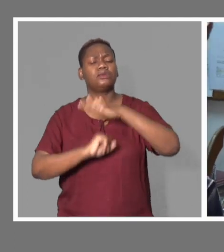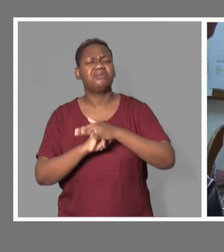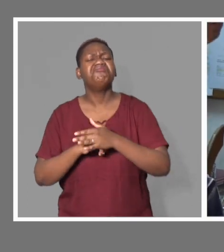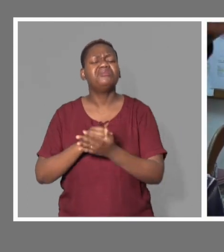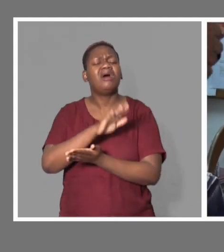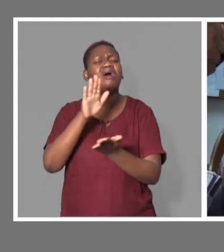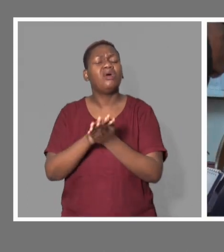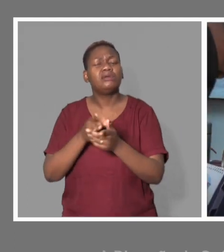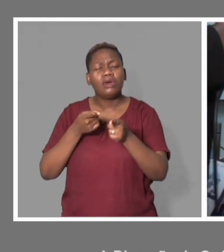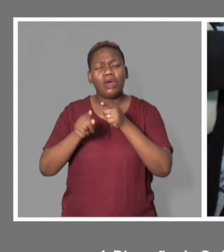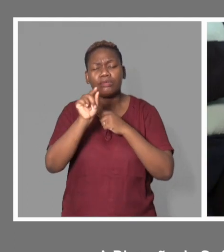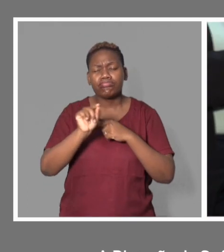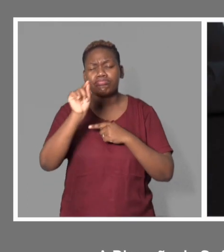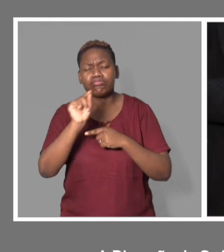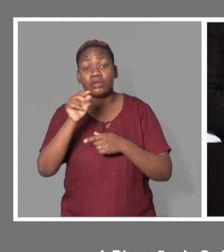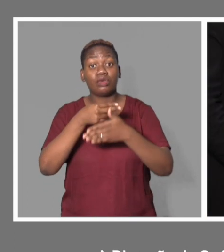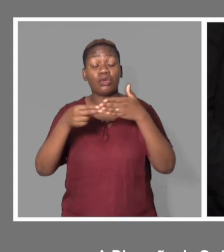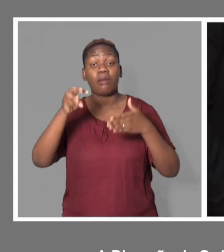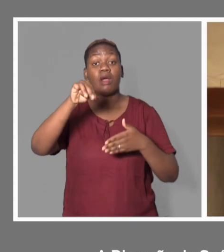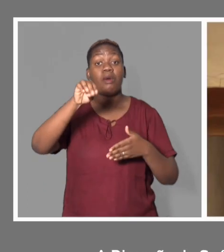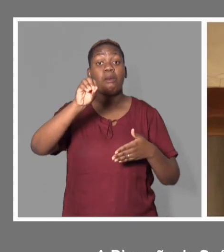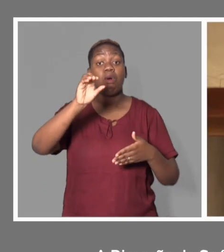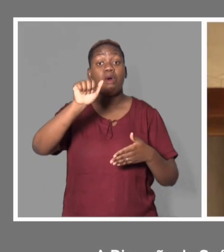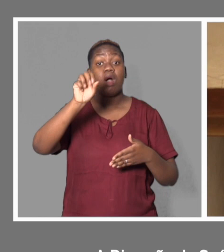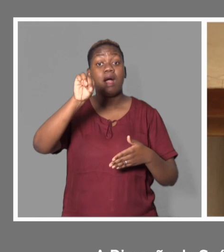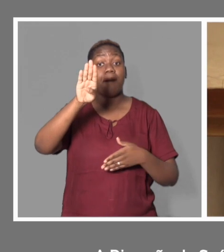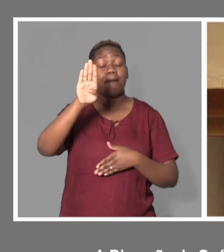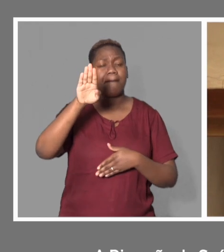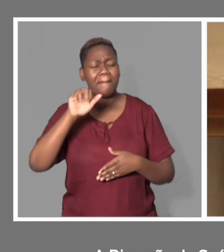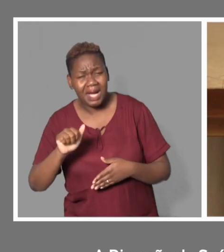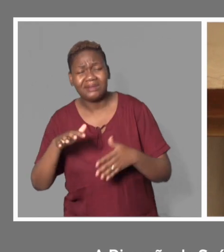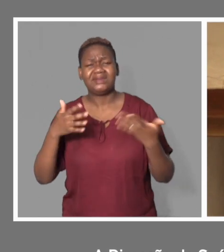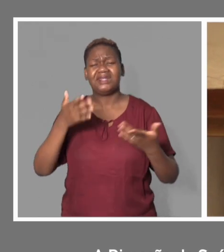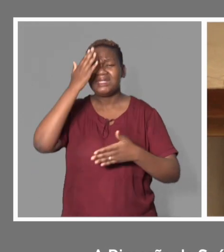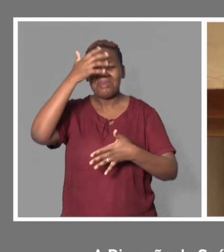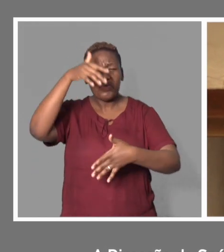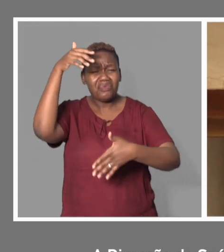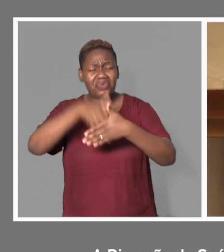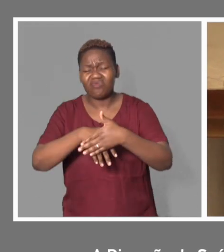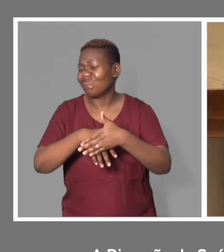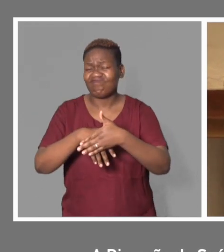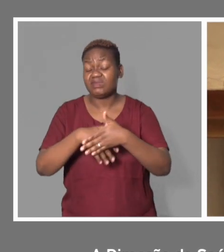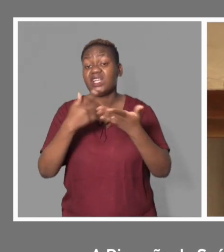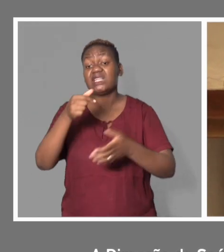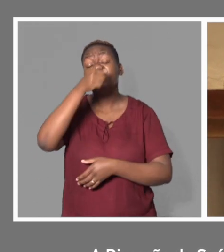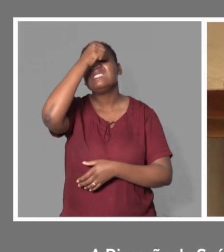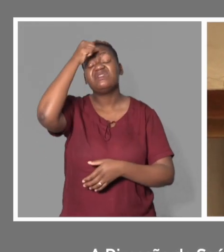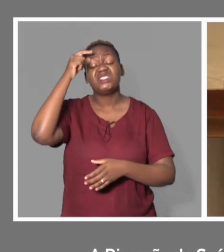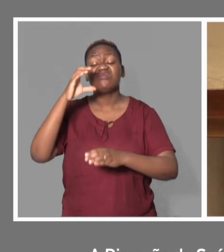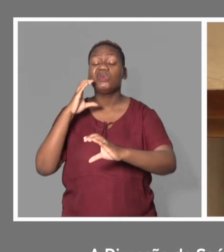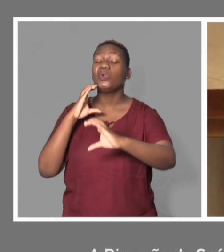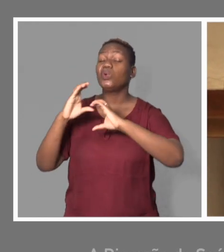A Direção de Saúde de Gênero Criança e Ação Social do Moamba reconhece as dificuldades na comunicação.